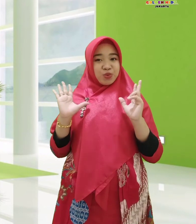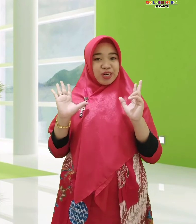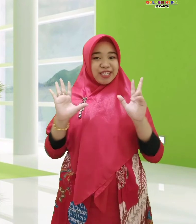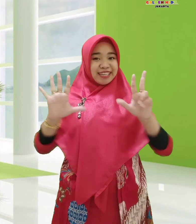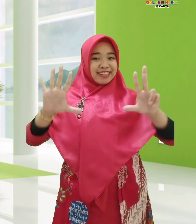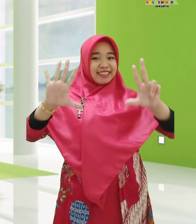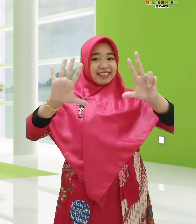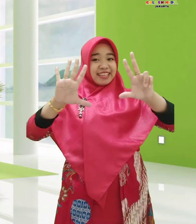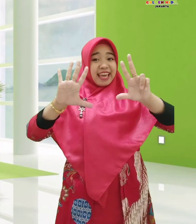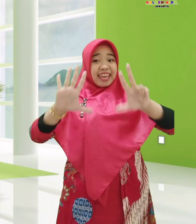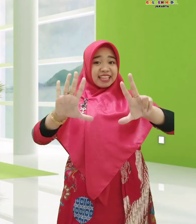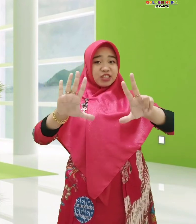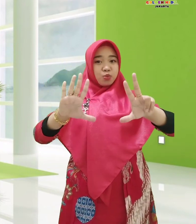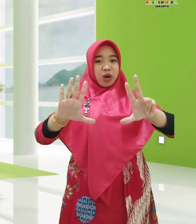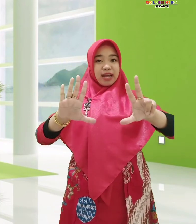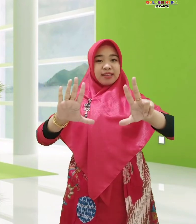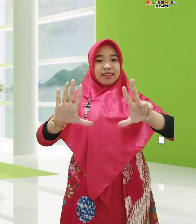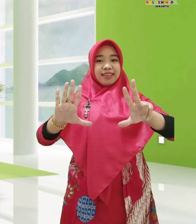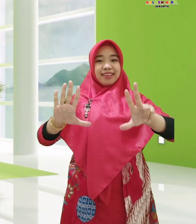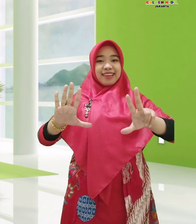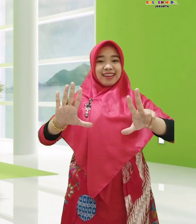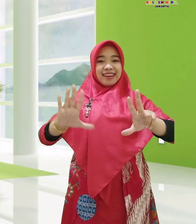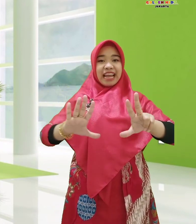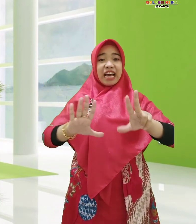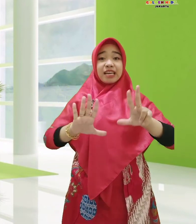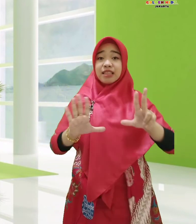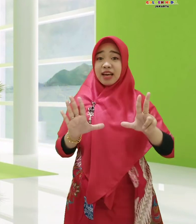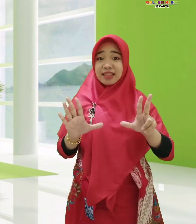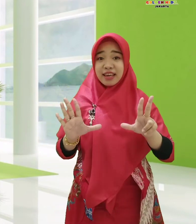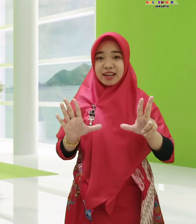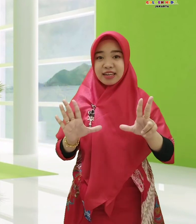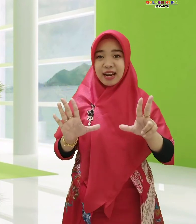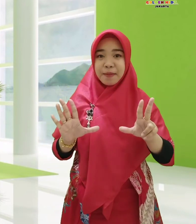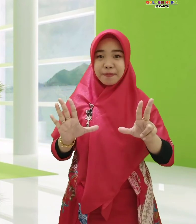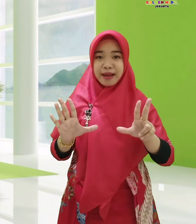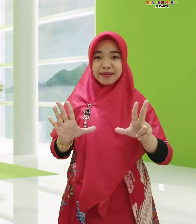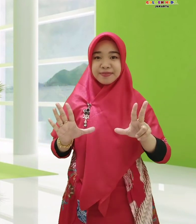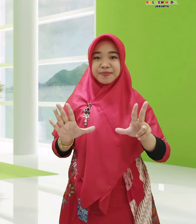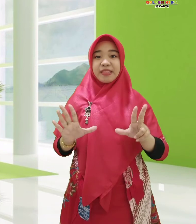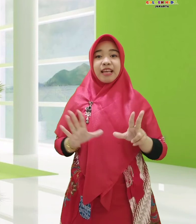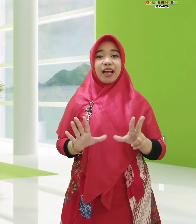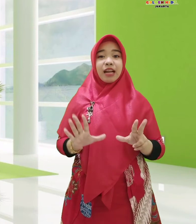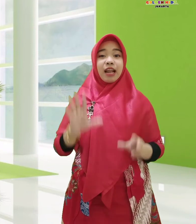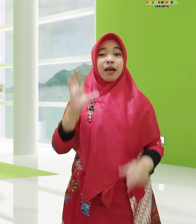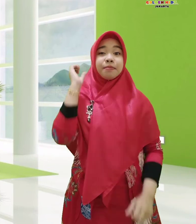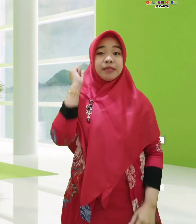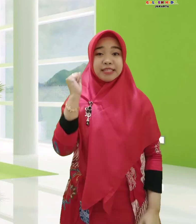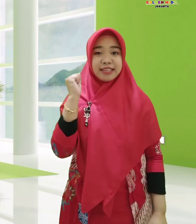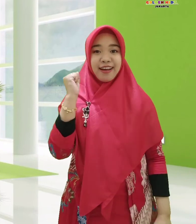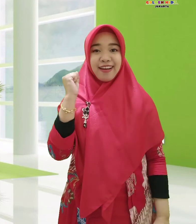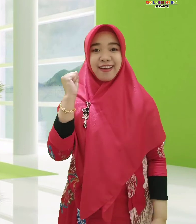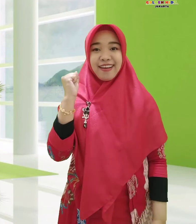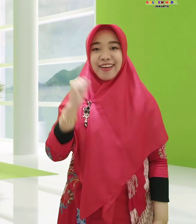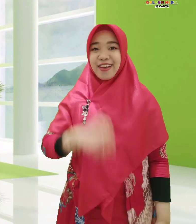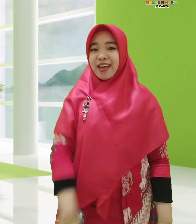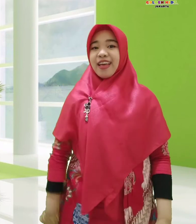word, eighth one. Nah, kata-kata yang ke-8 adalah bisa.